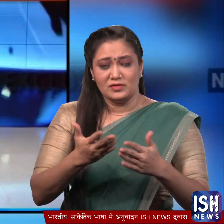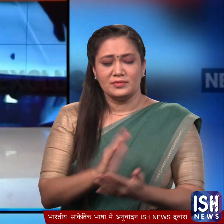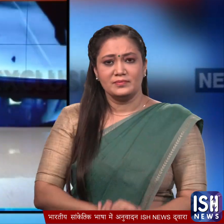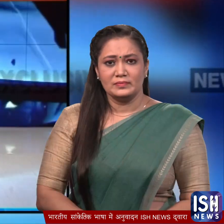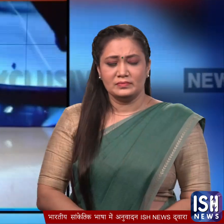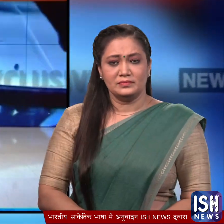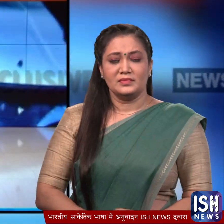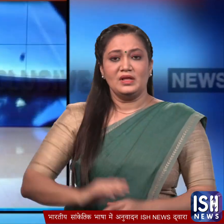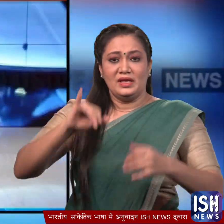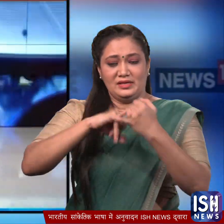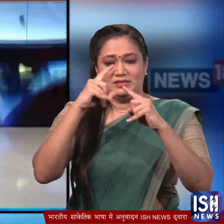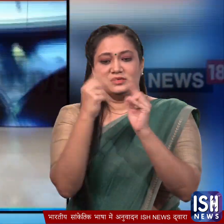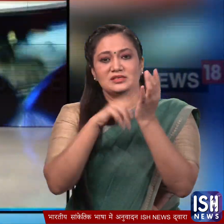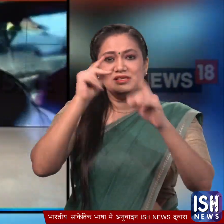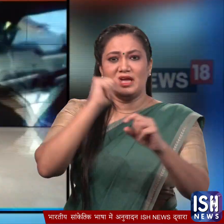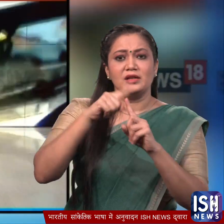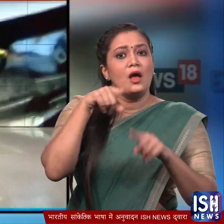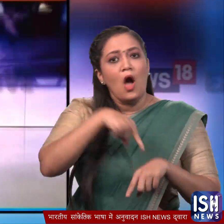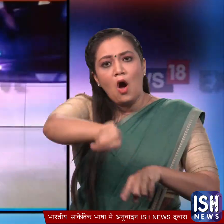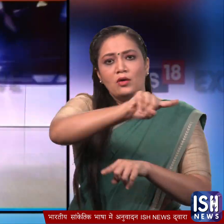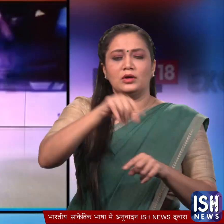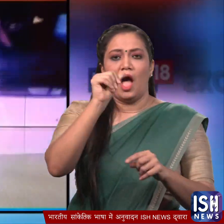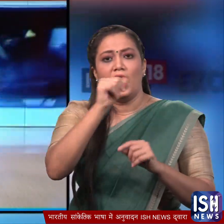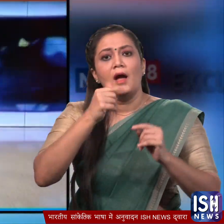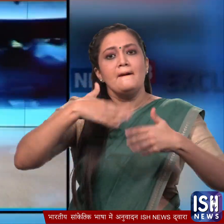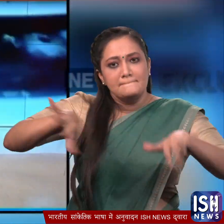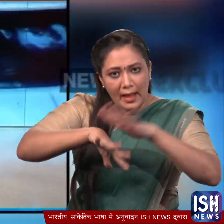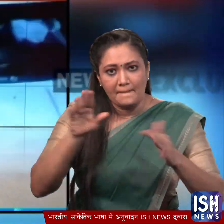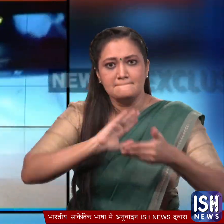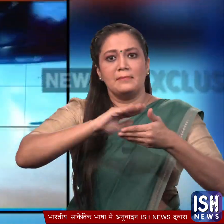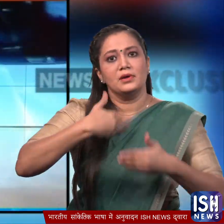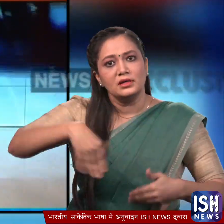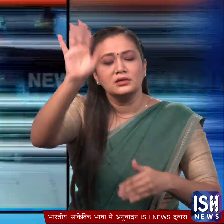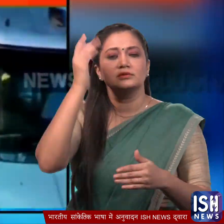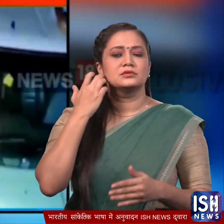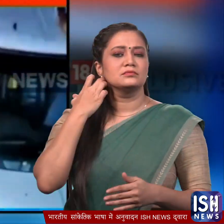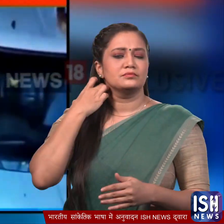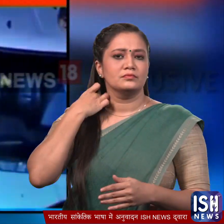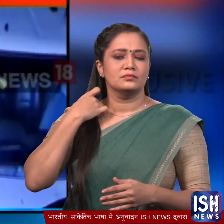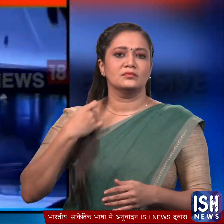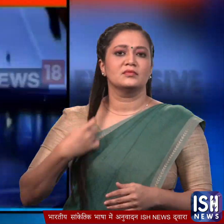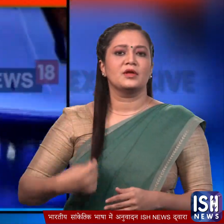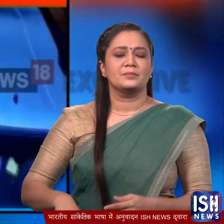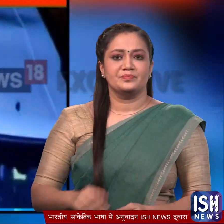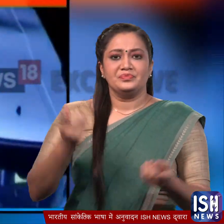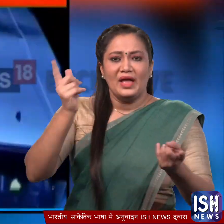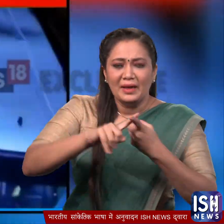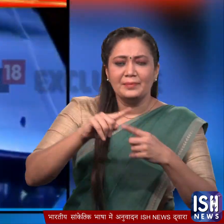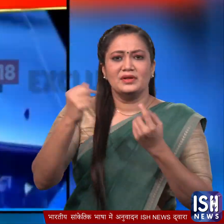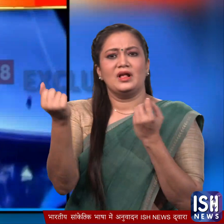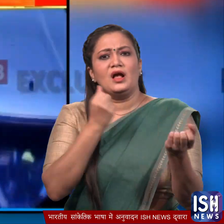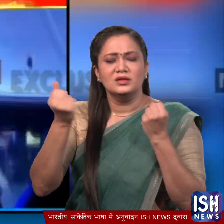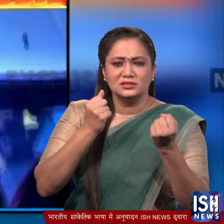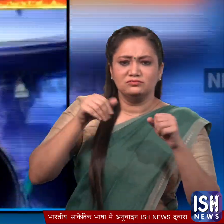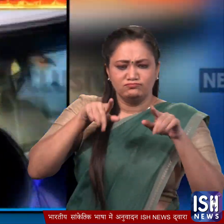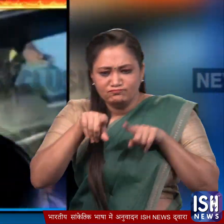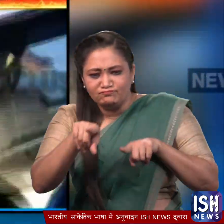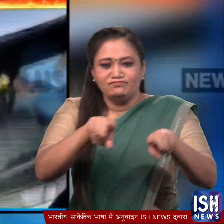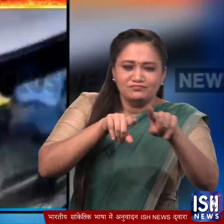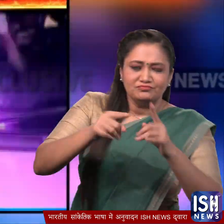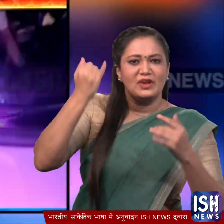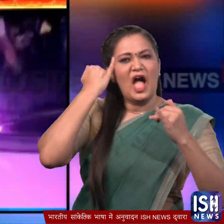निकलने वाला काला धुआं आसपास के इलाके में फैल गया। इसमें कोई हताहत नहीं हुआ है, किसी प्रकार कोई इंजर्ड नहीं हुआ है। बताया गया कि गोदाम के अंदर कुछ